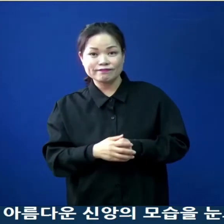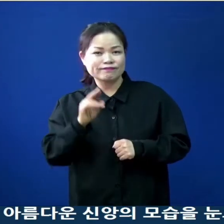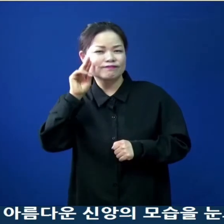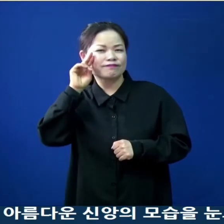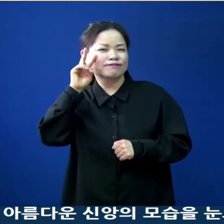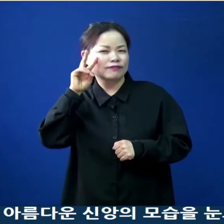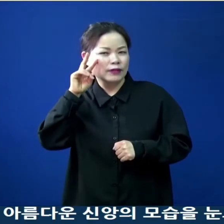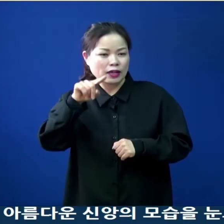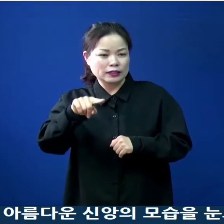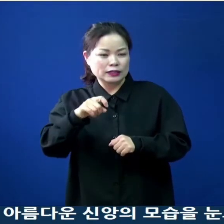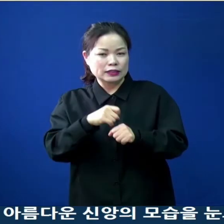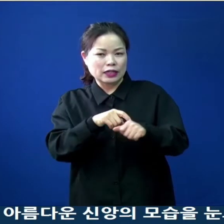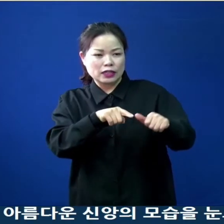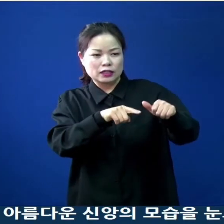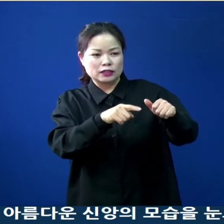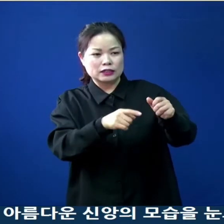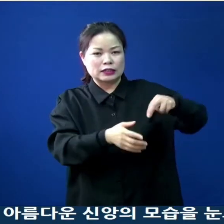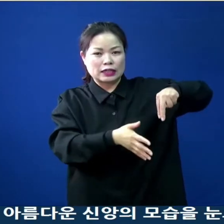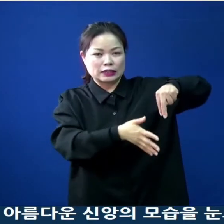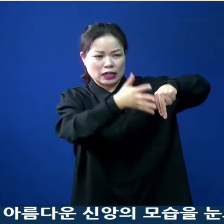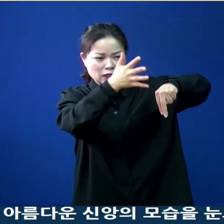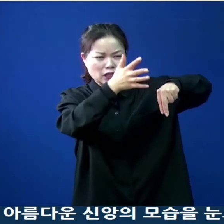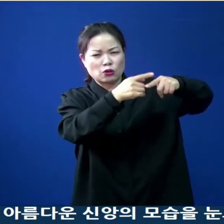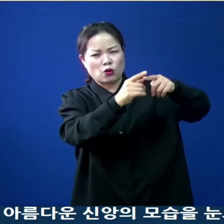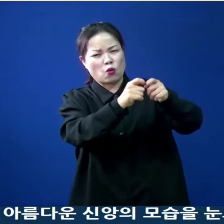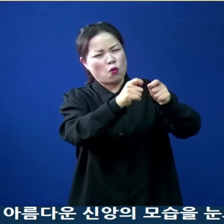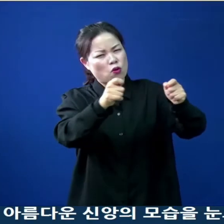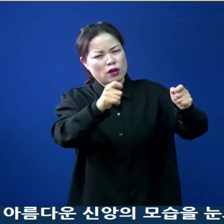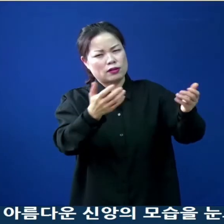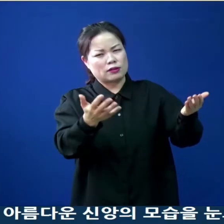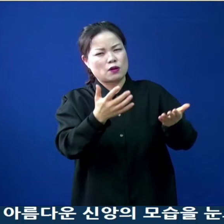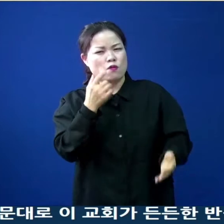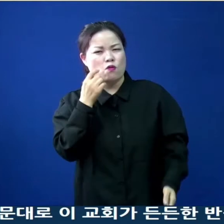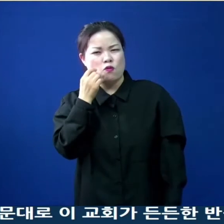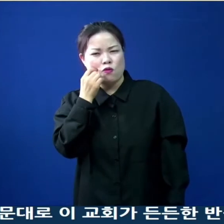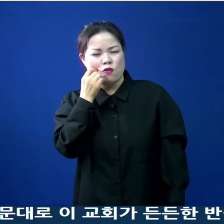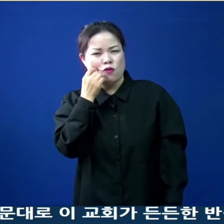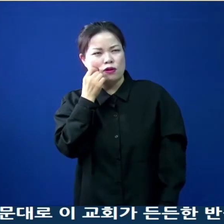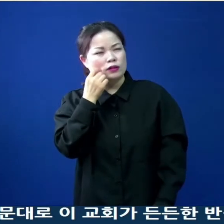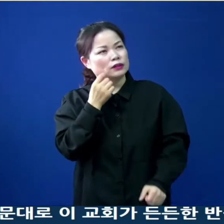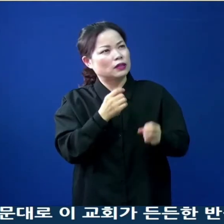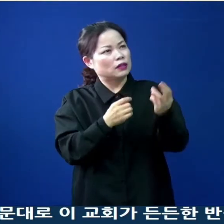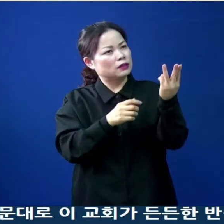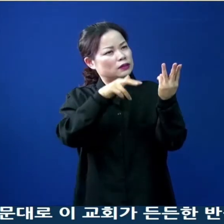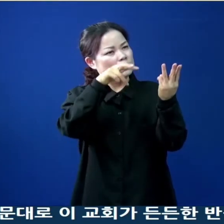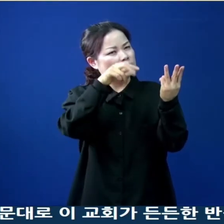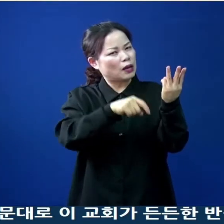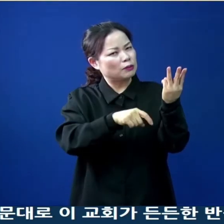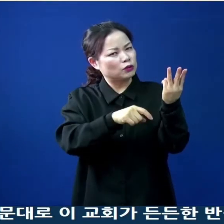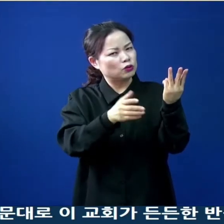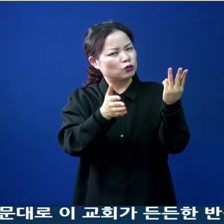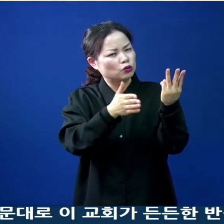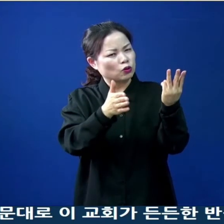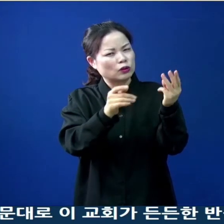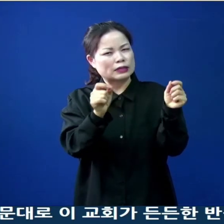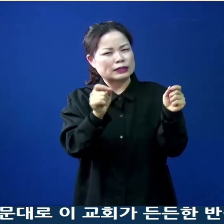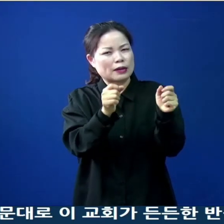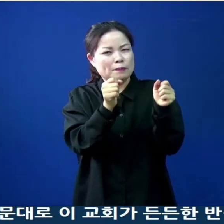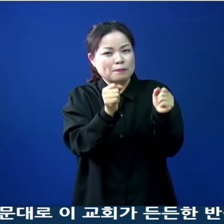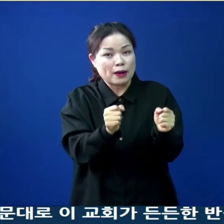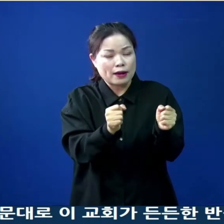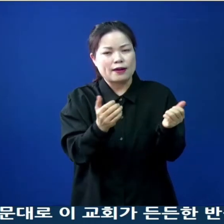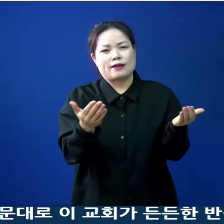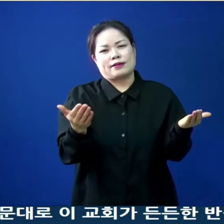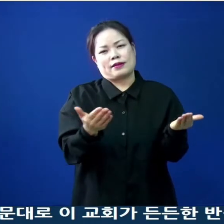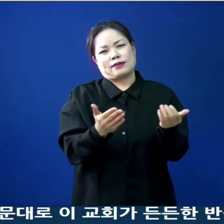바울은 이 데살로니가 교회에서 그리 오래 사역하지 못했습니다. 대략 3주 정도의 짧은 시간만 머물면서